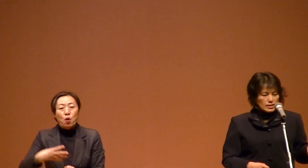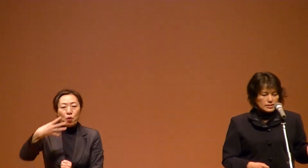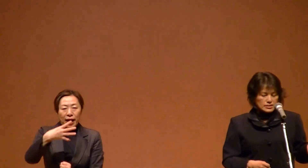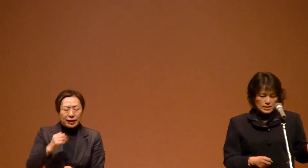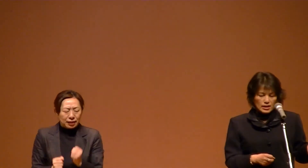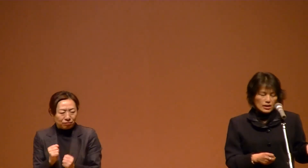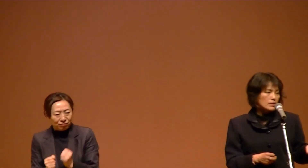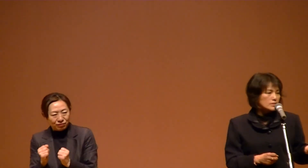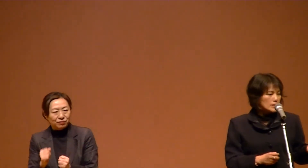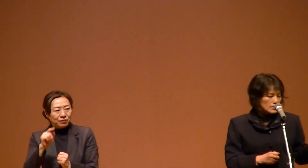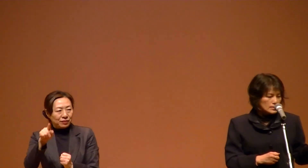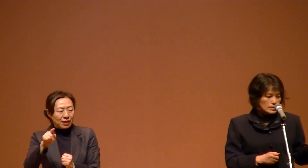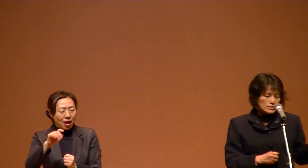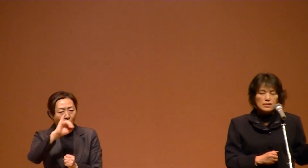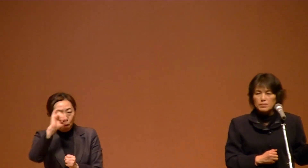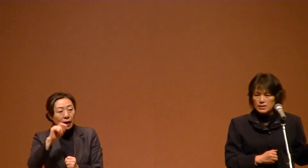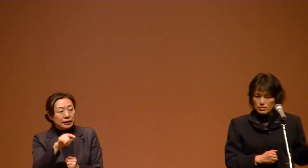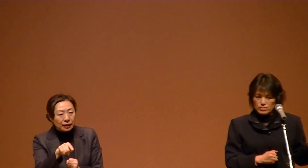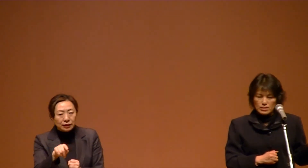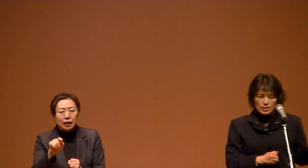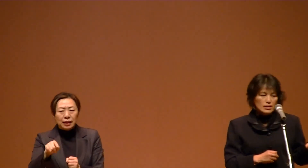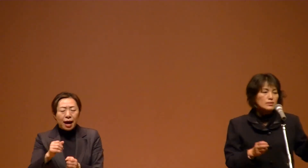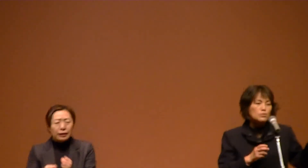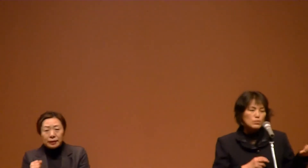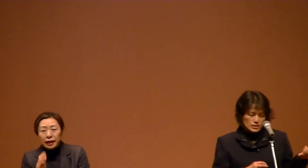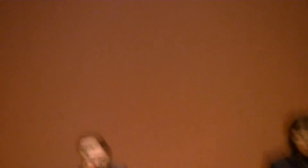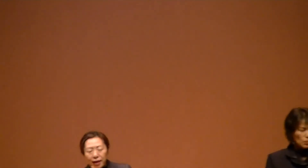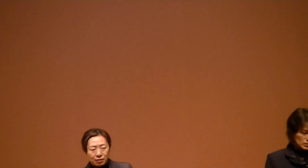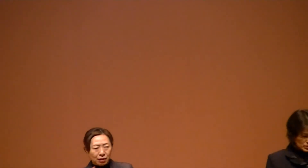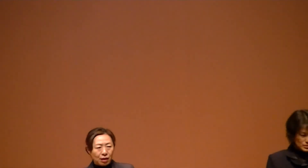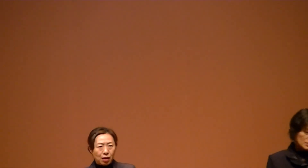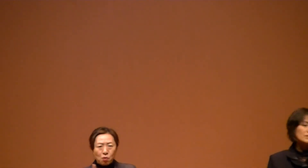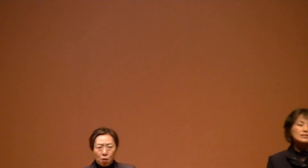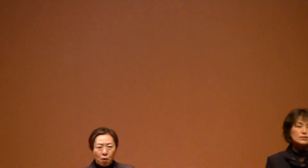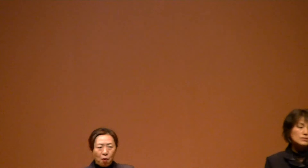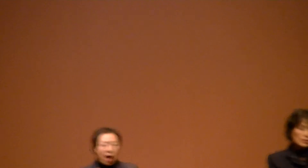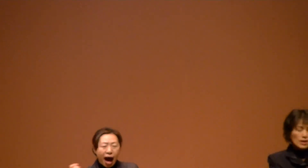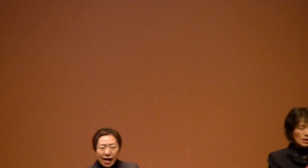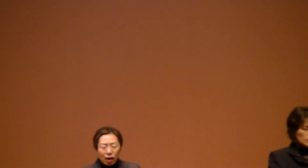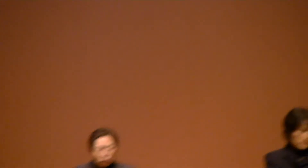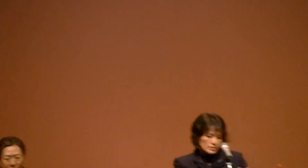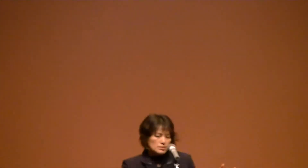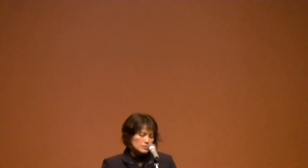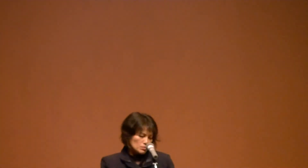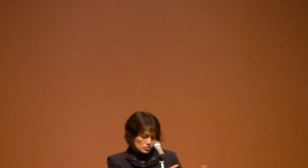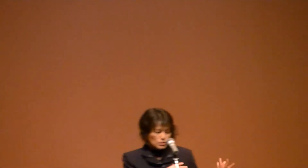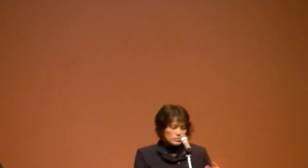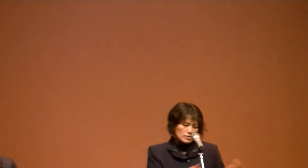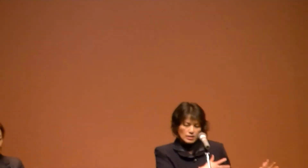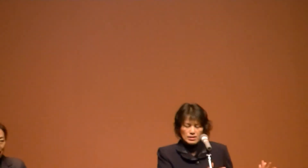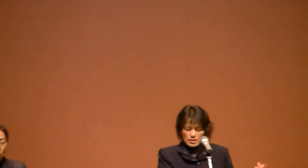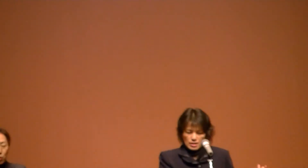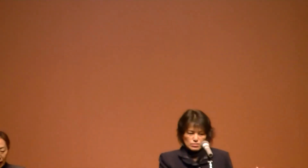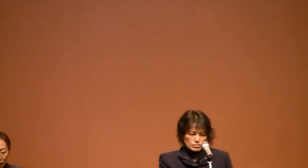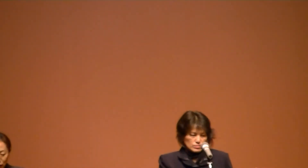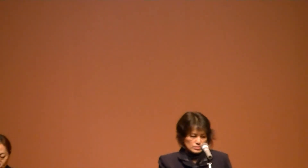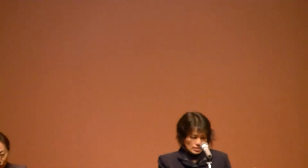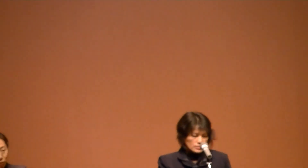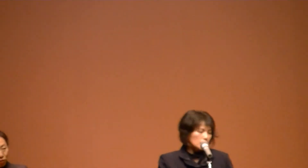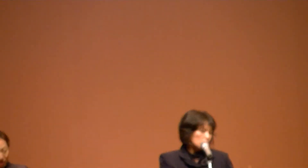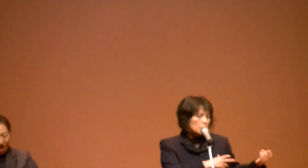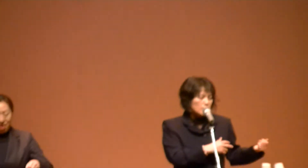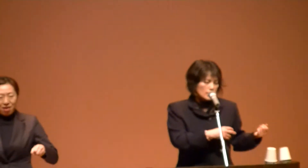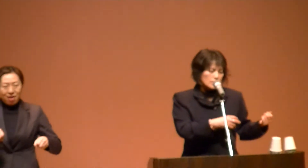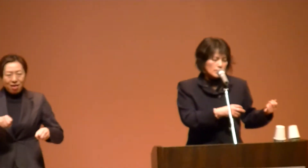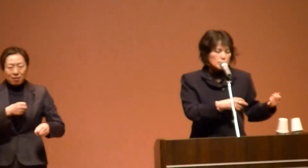ばあさんたちに早く逃げてって津波来たよって、どこさ屋上数だってすっごい荷物持ってって